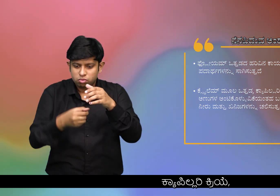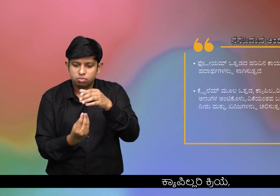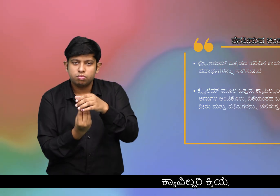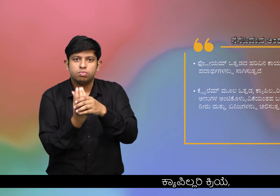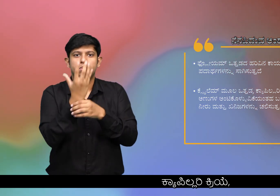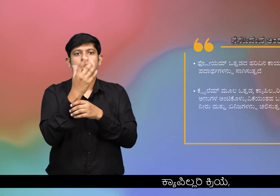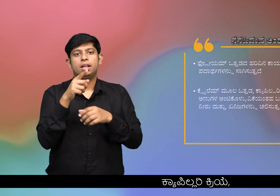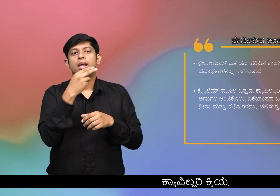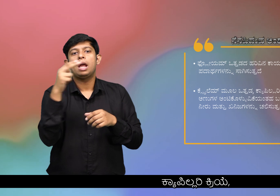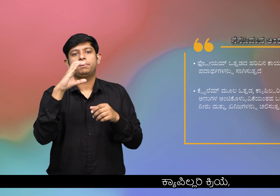ಕ್ಯಾಪಿಲರಿ ಕ್ರಿಯೆ,